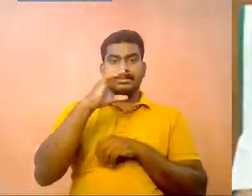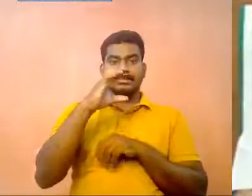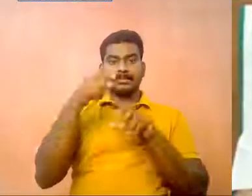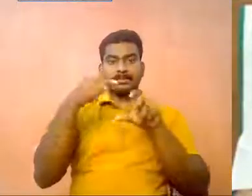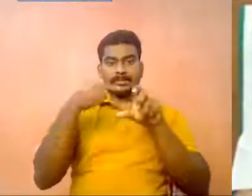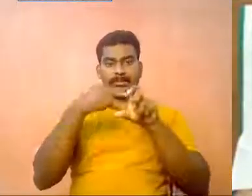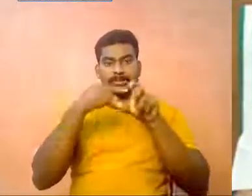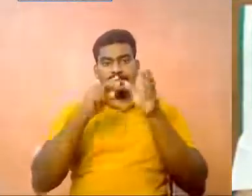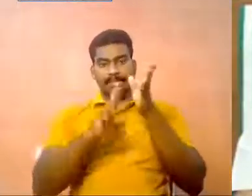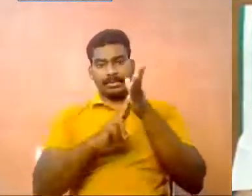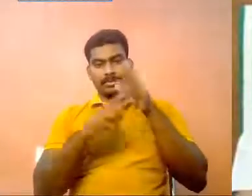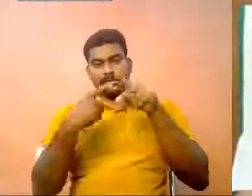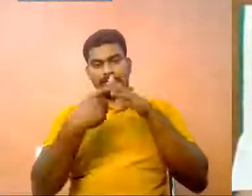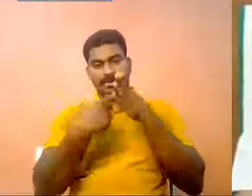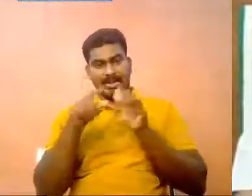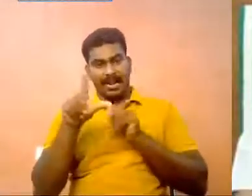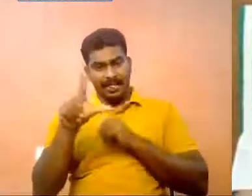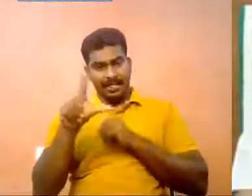ഇപ്പം നമ്മൾ